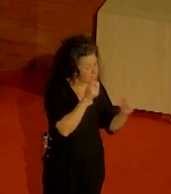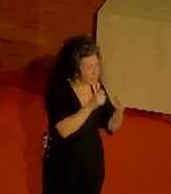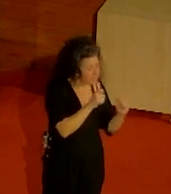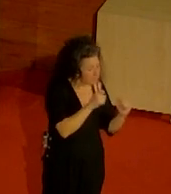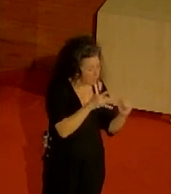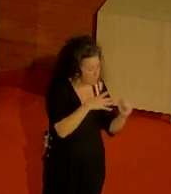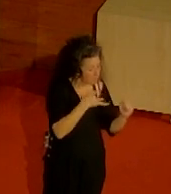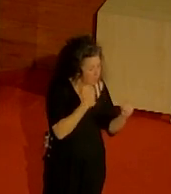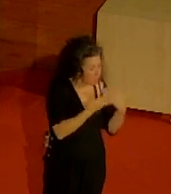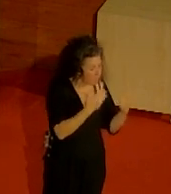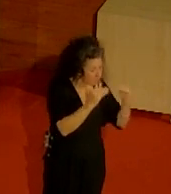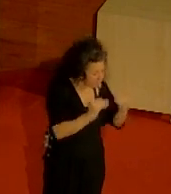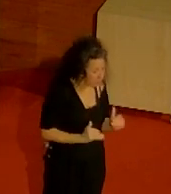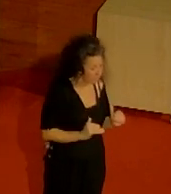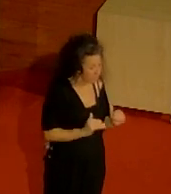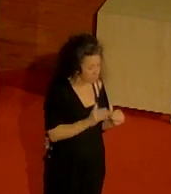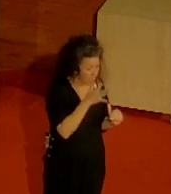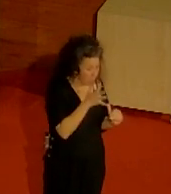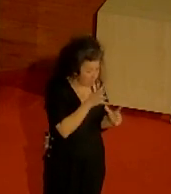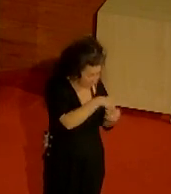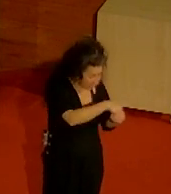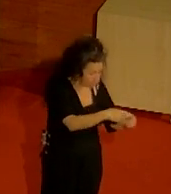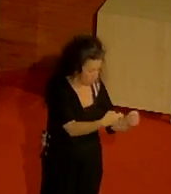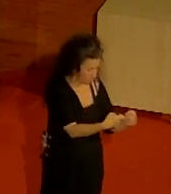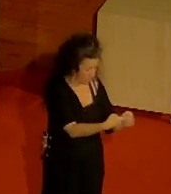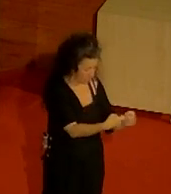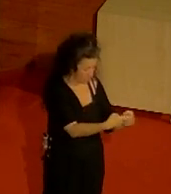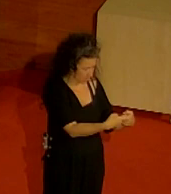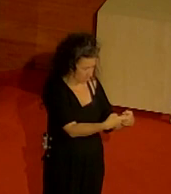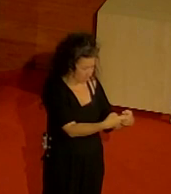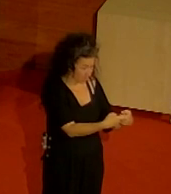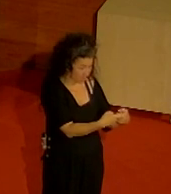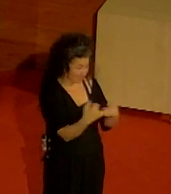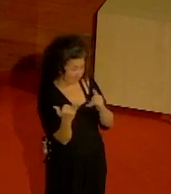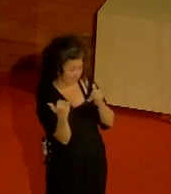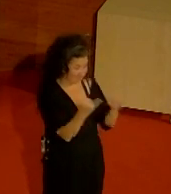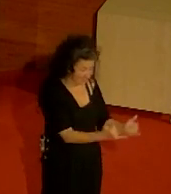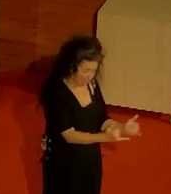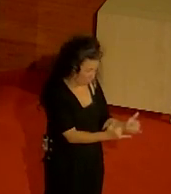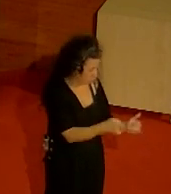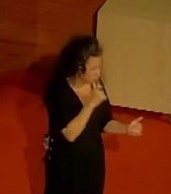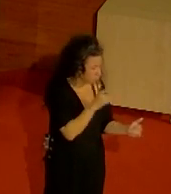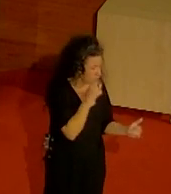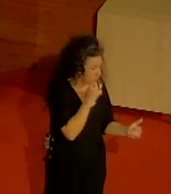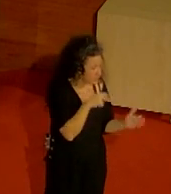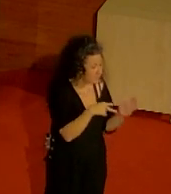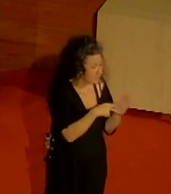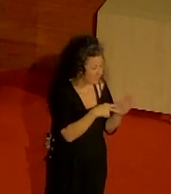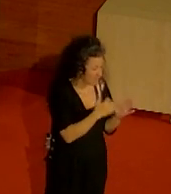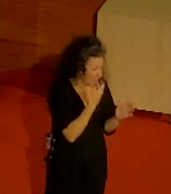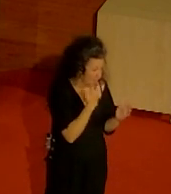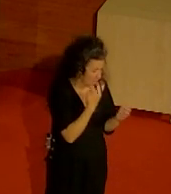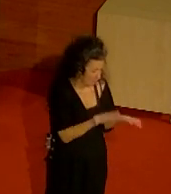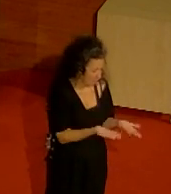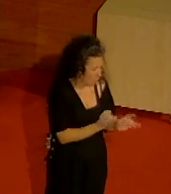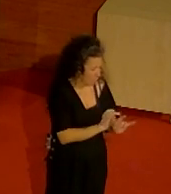Pues porque están en el conflicto. No siempre es fácil ir hasta allí. Por ejemplo, Siria. Siria es el gran ejemplo, ¿no? Era mucho más fácil